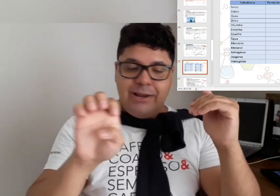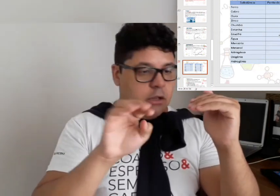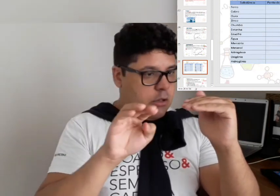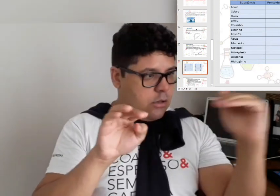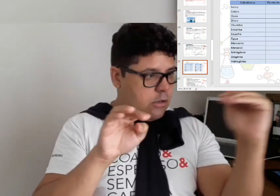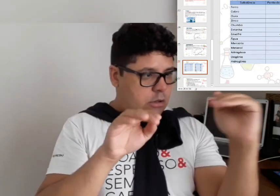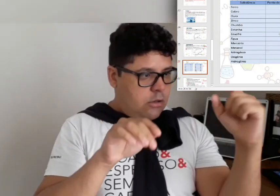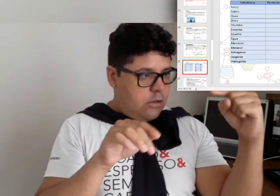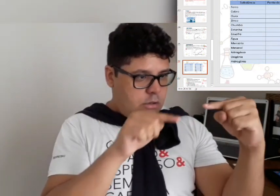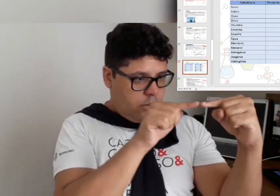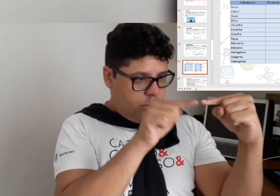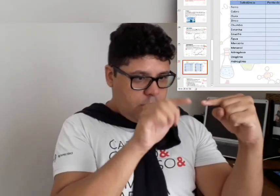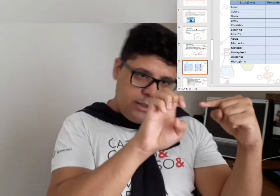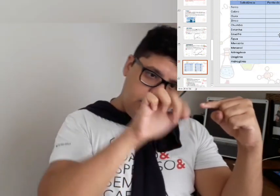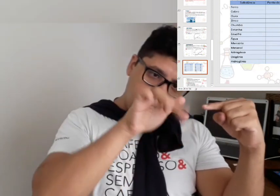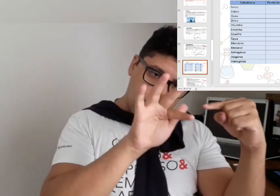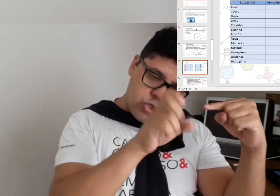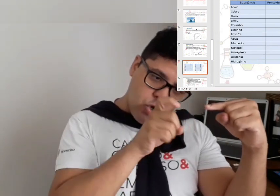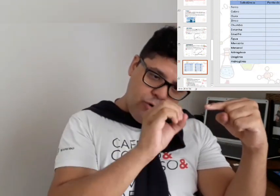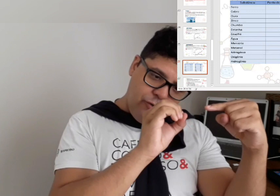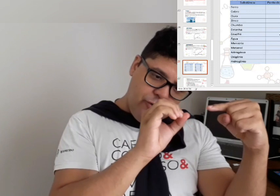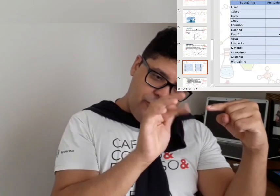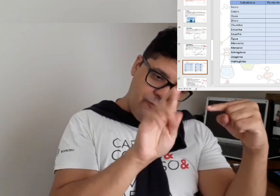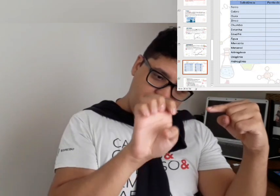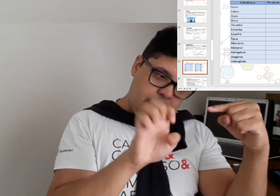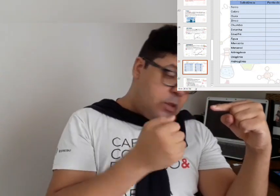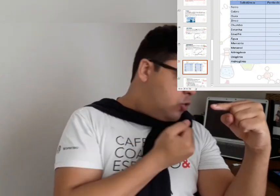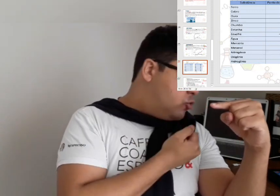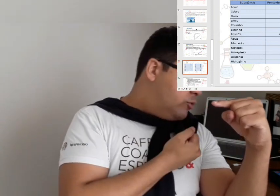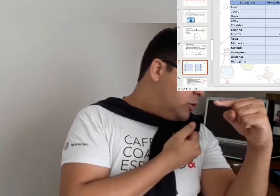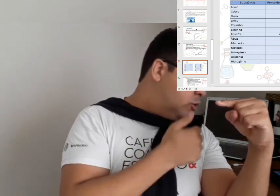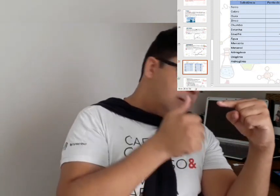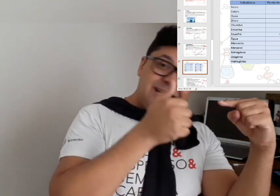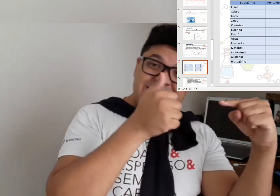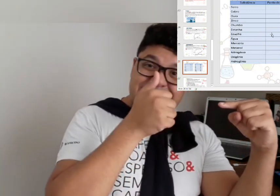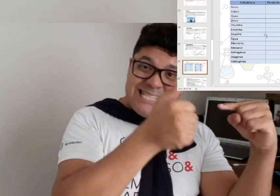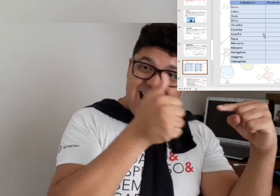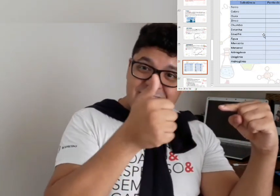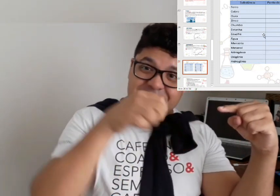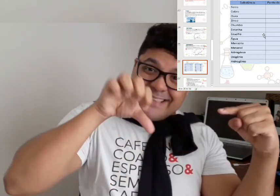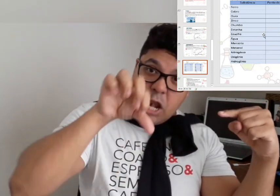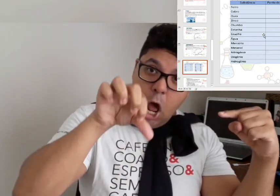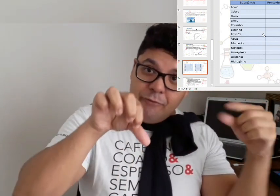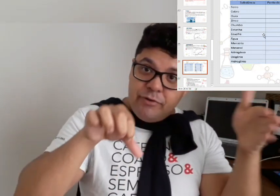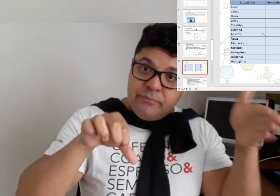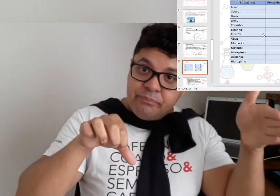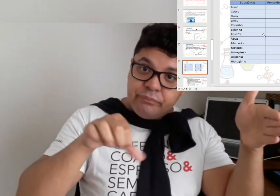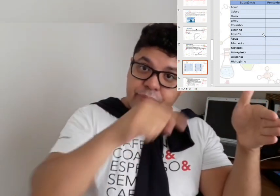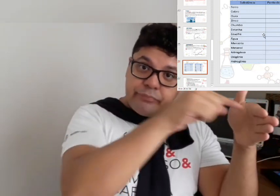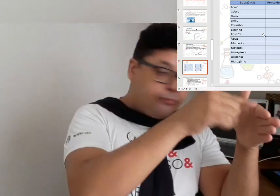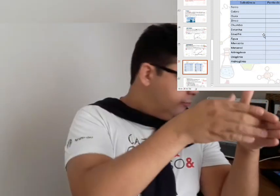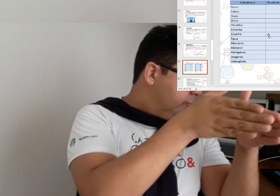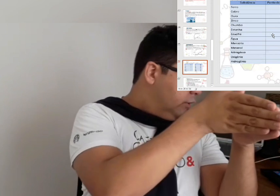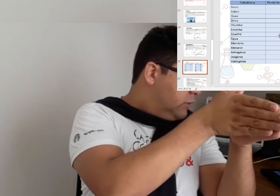Qual que é a temperatura de fusão do enxofre? 119. Significa que Abaixo de 119, o enxofre